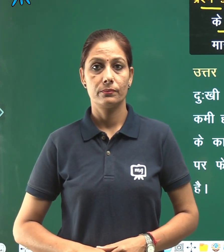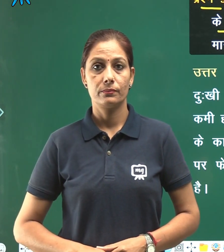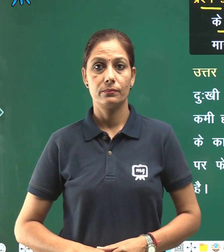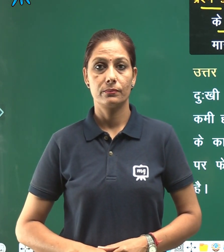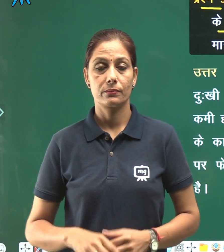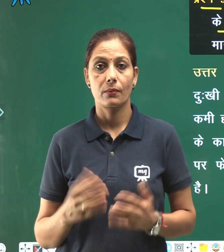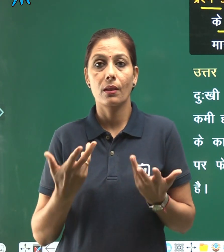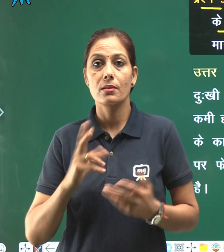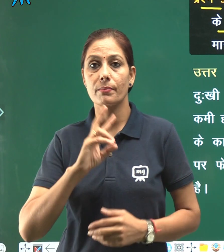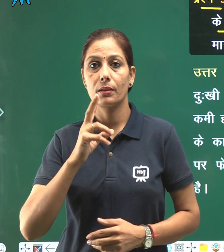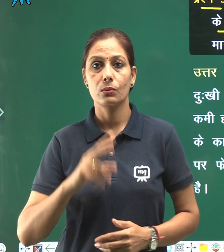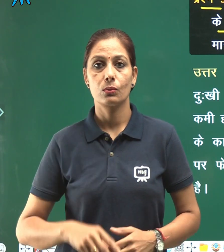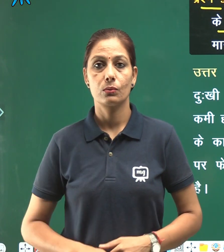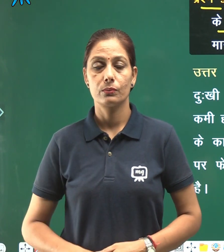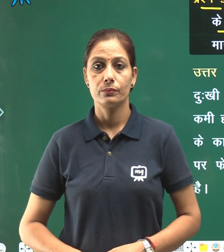किस बात को